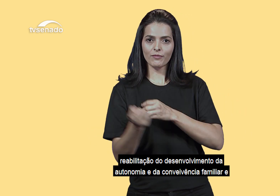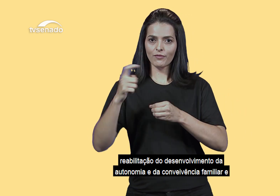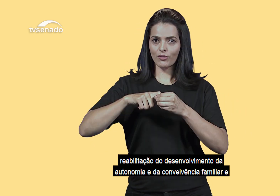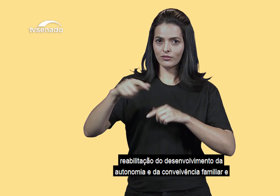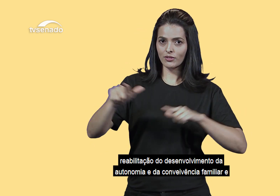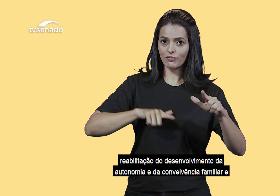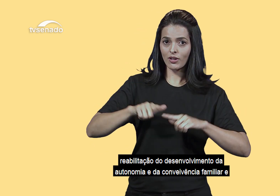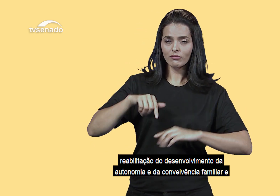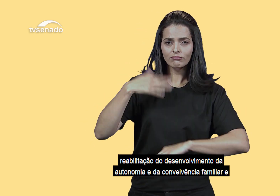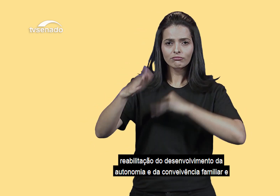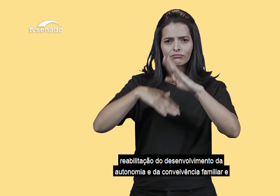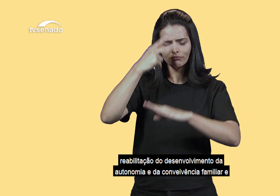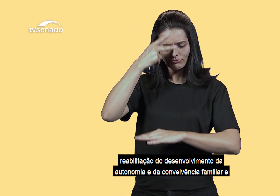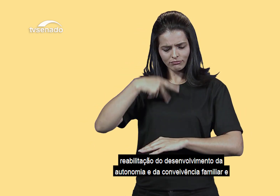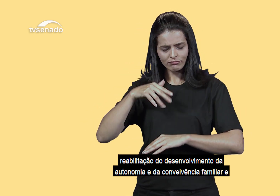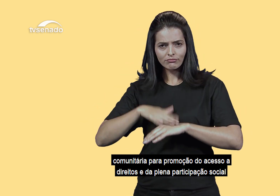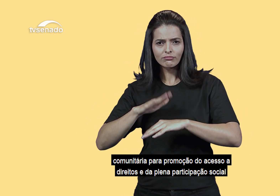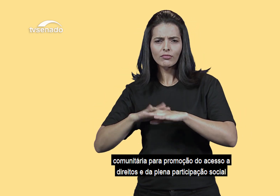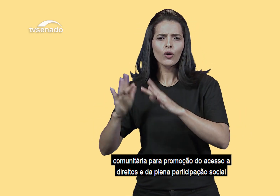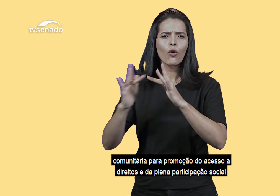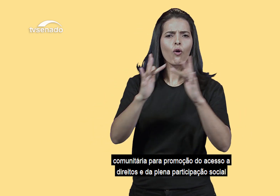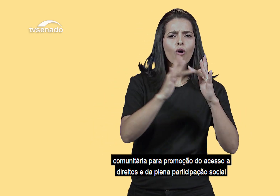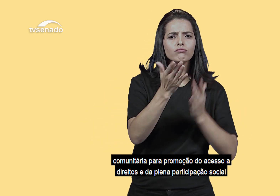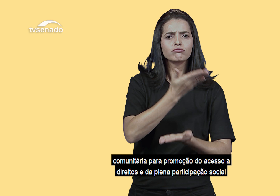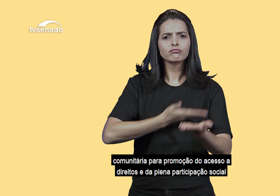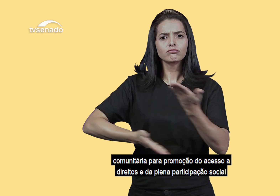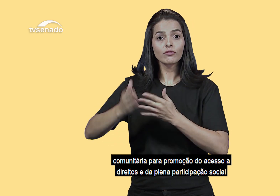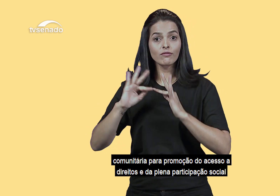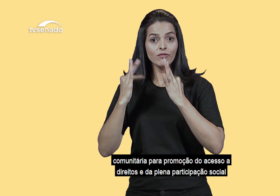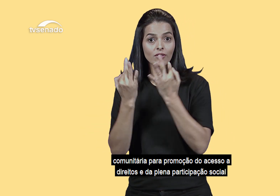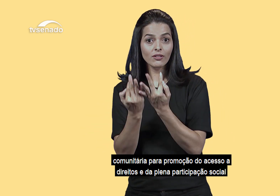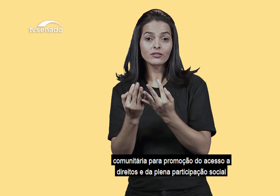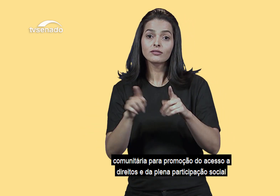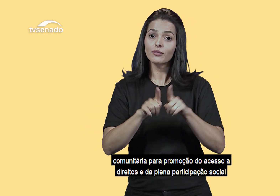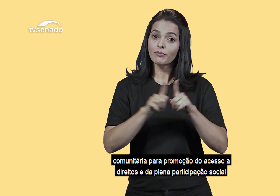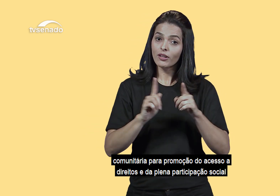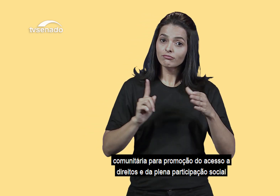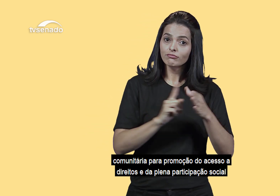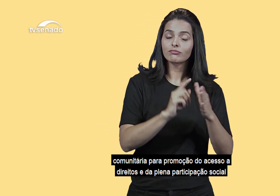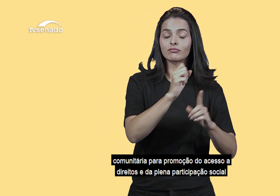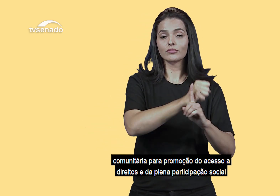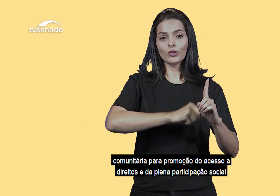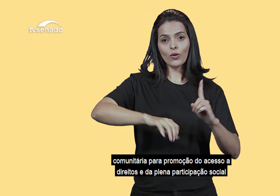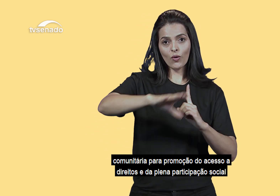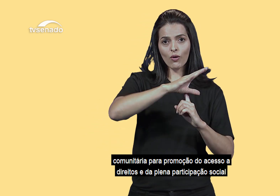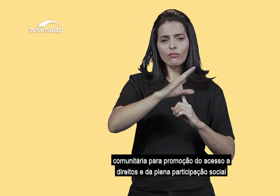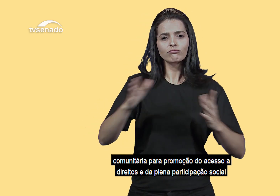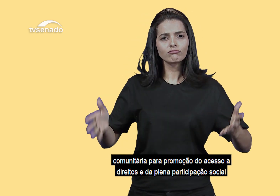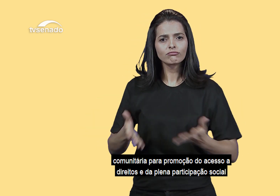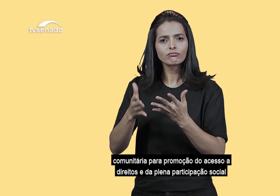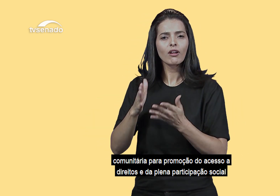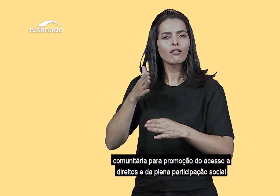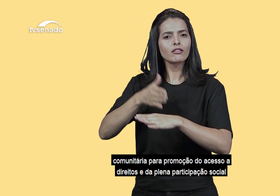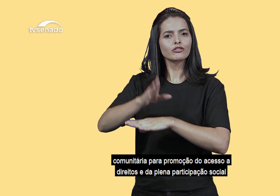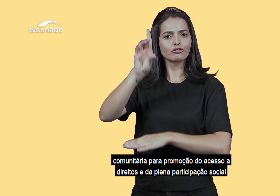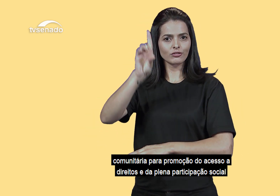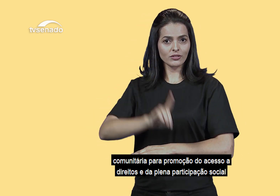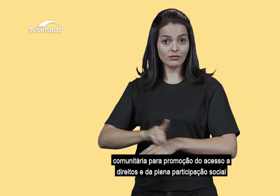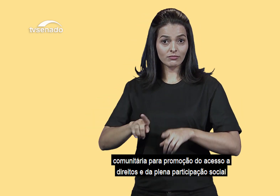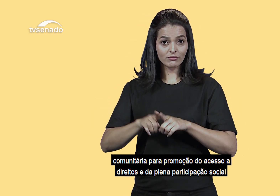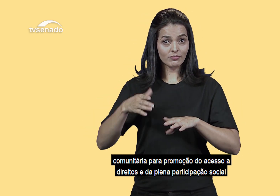autonomia e da convivência familiar e comunitária para a promoção do acesso a direitos e da plena